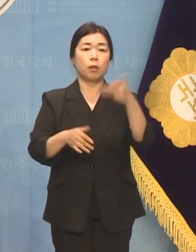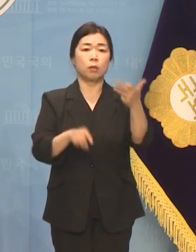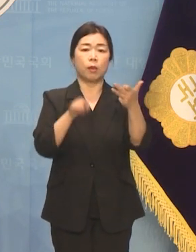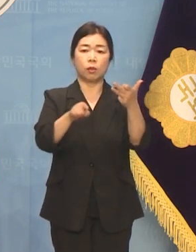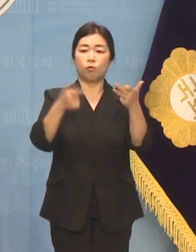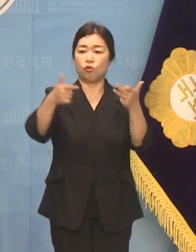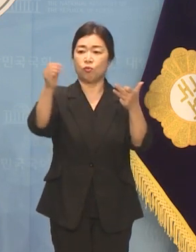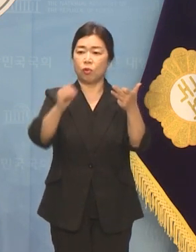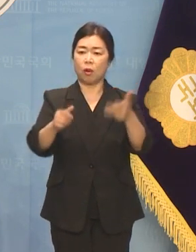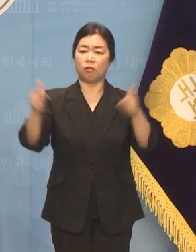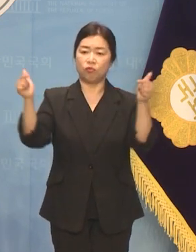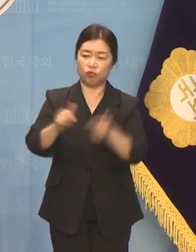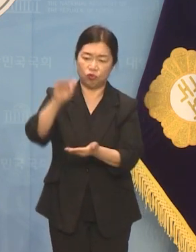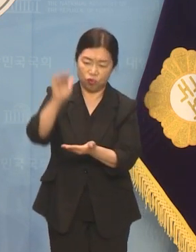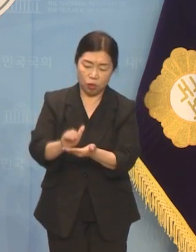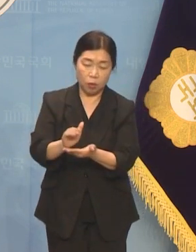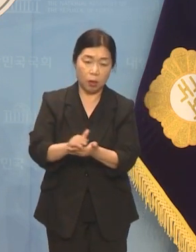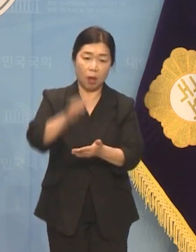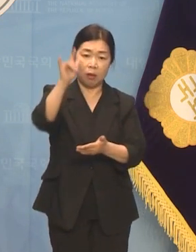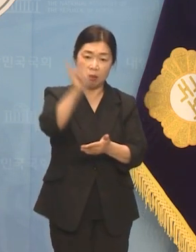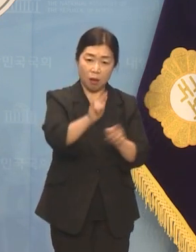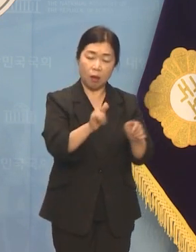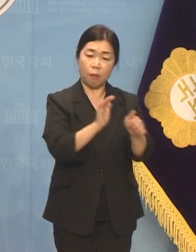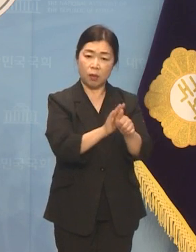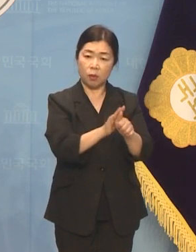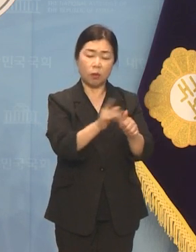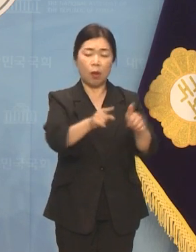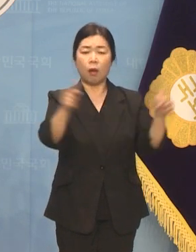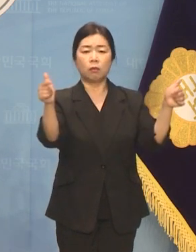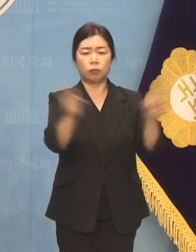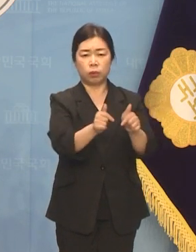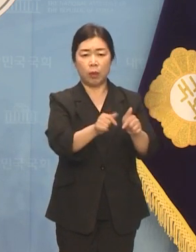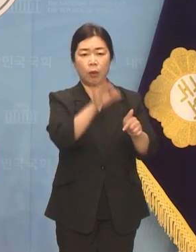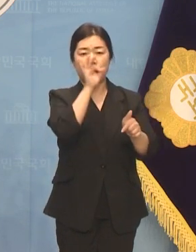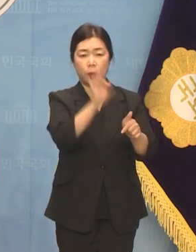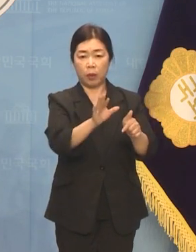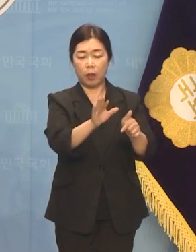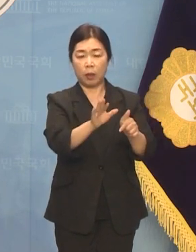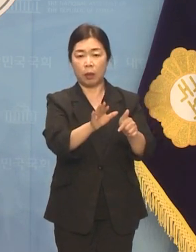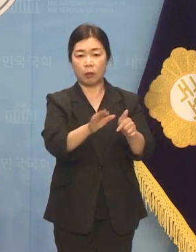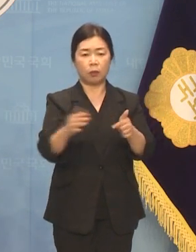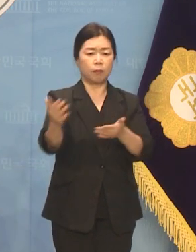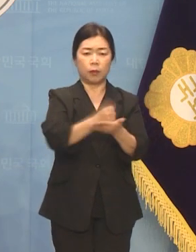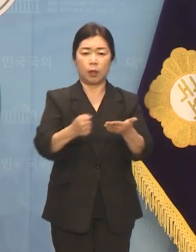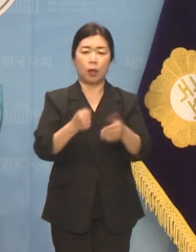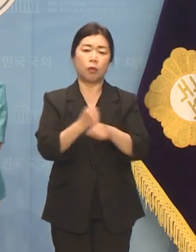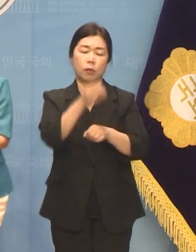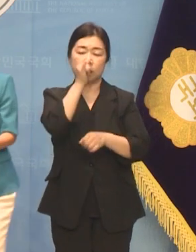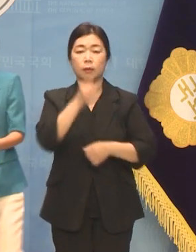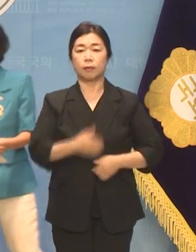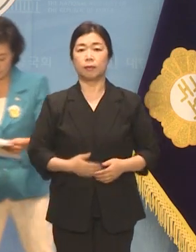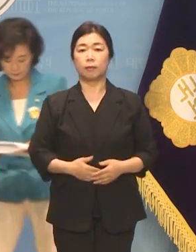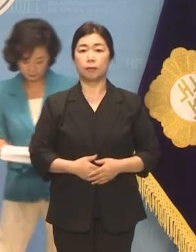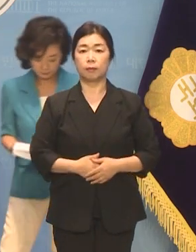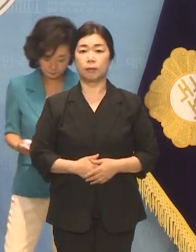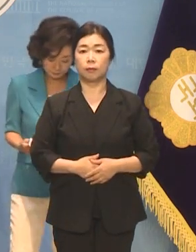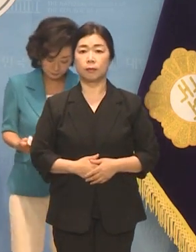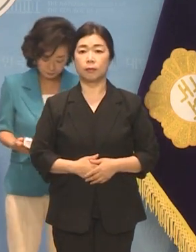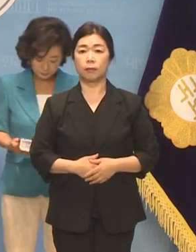18.6%로 낮추고 태양광 발전 분야의 지원을 대폭 줄이고 탄압까지 하고 있다.